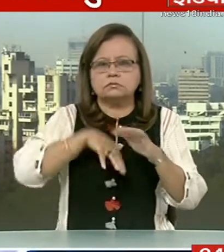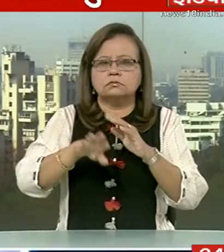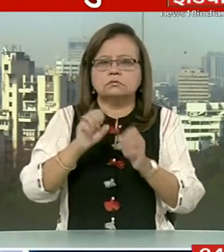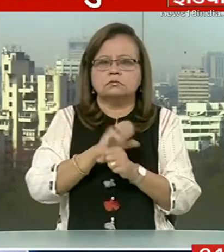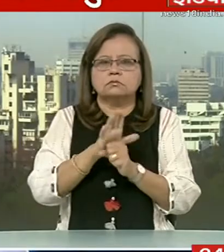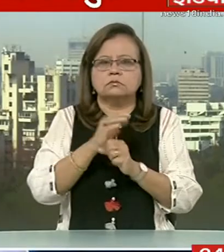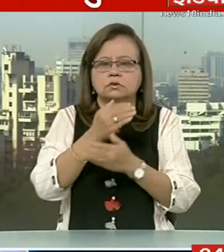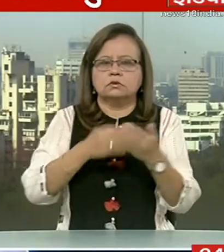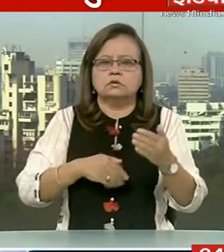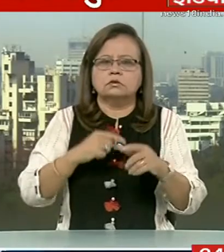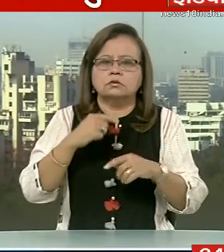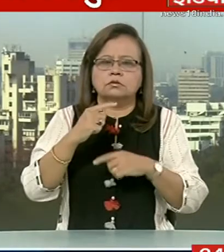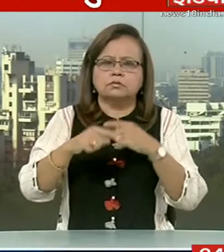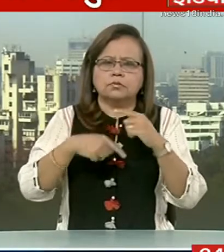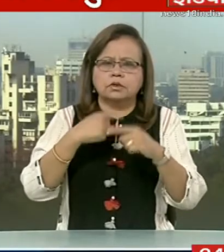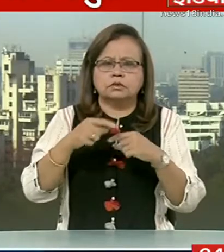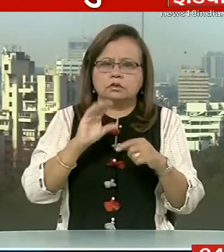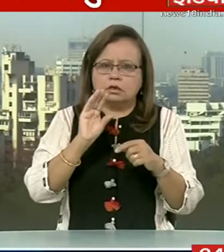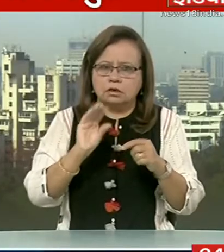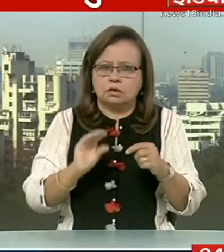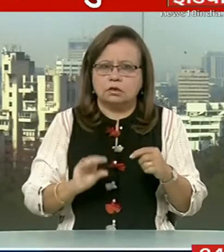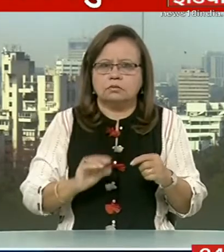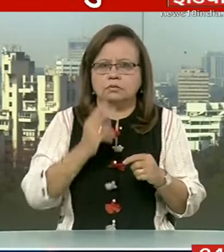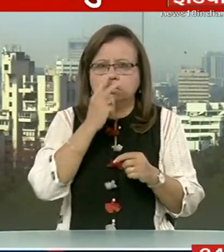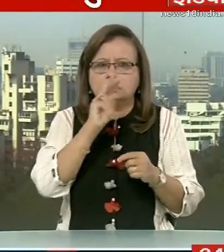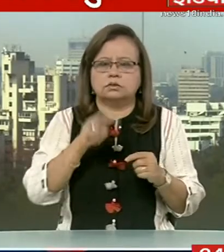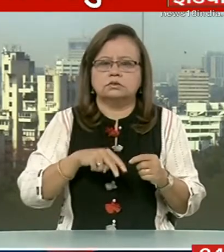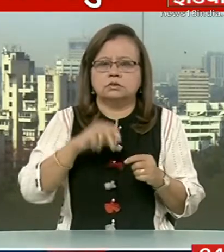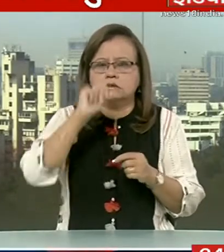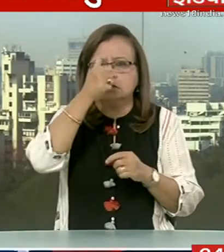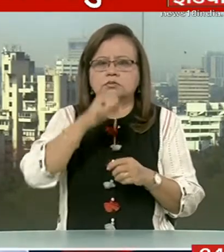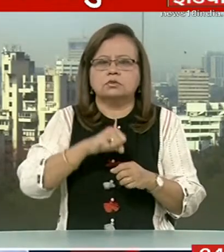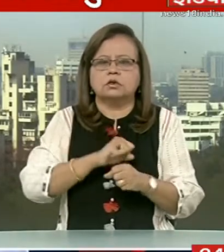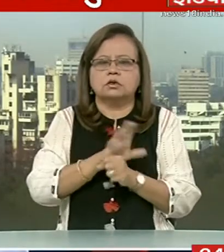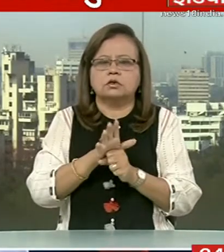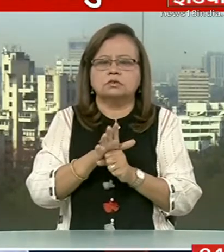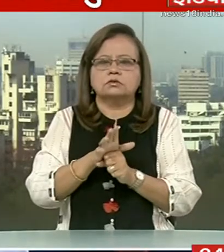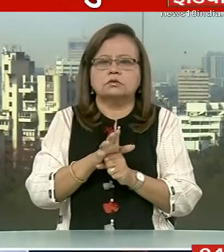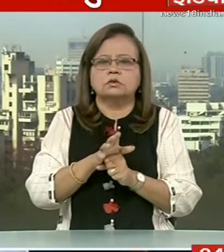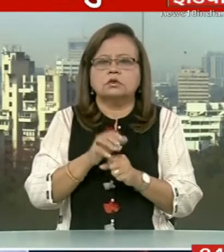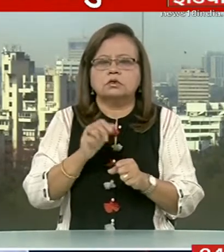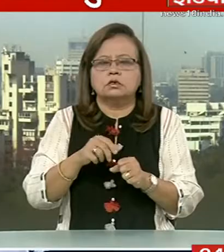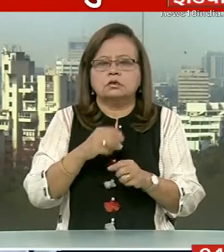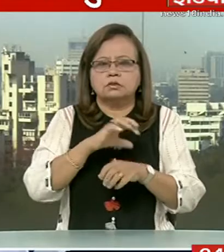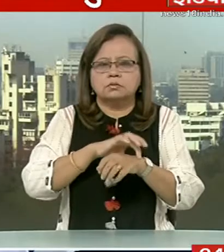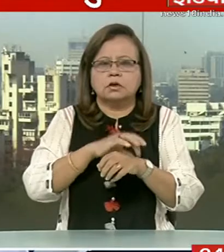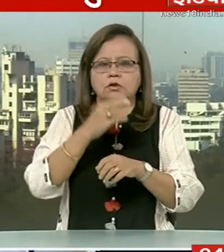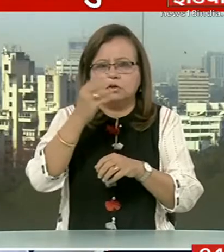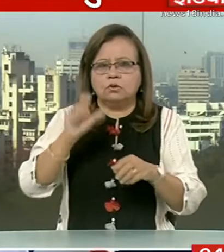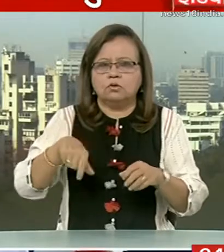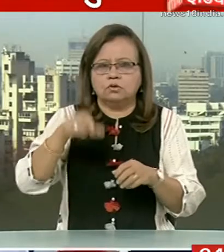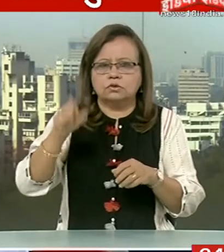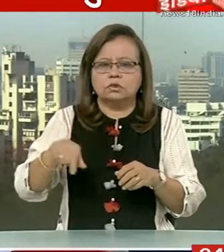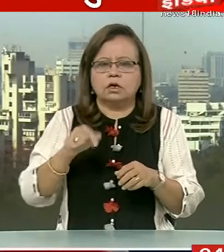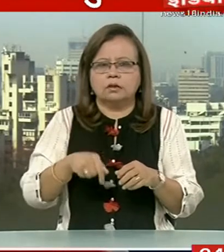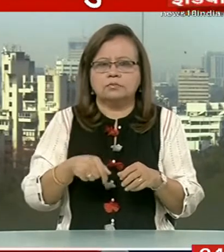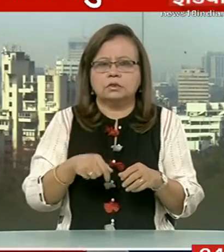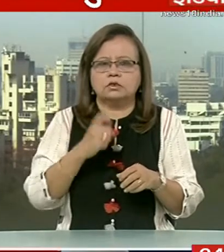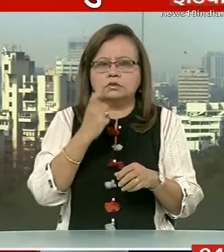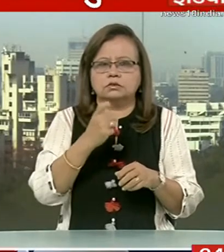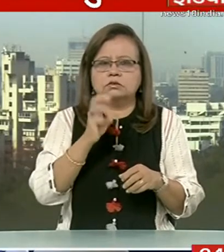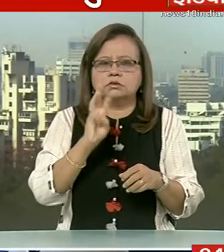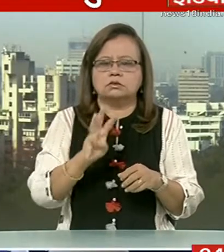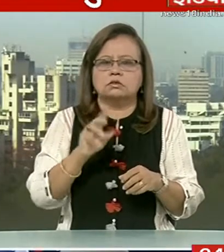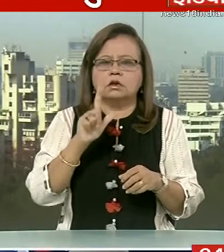वैश्वीकरण के मामलों में प्रतिबंध गिरावट देखी जा रही है देश में इस महामारी से संक्रमित लोगों में से